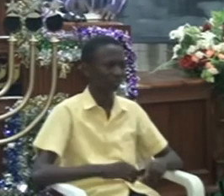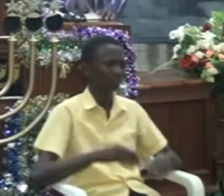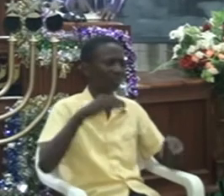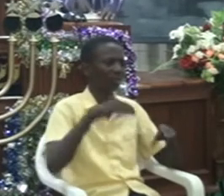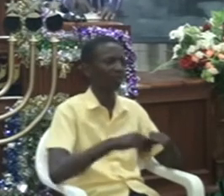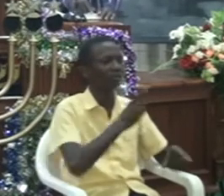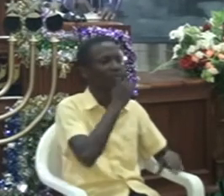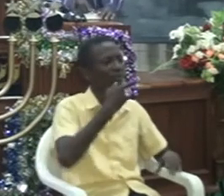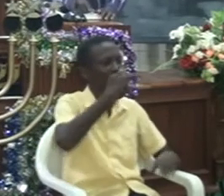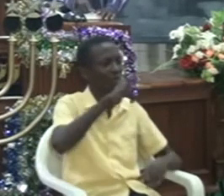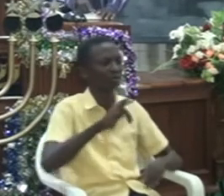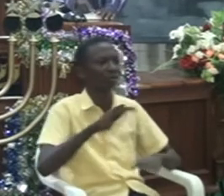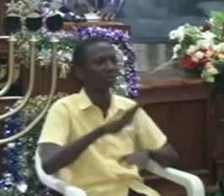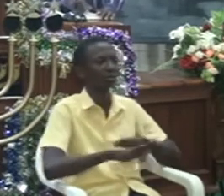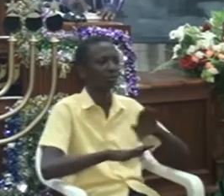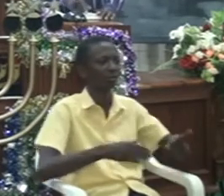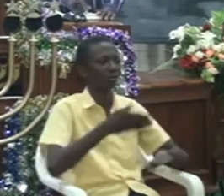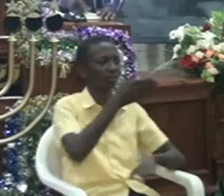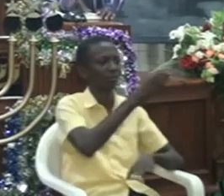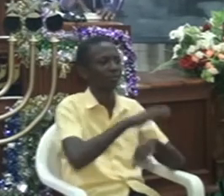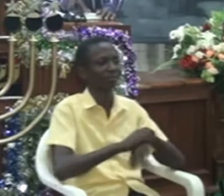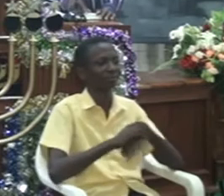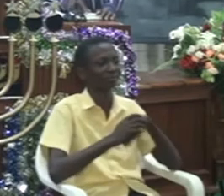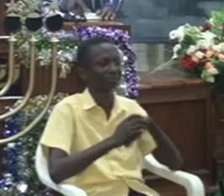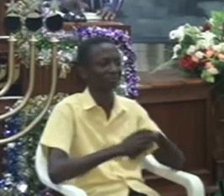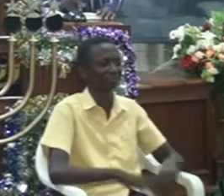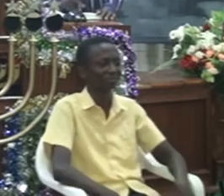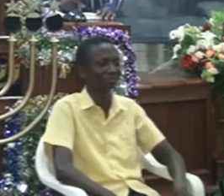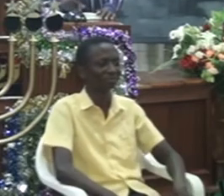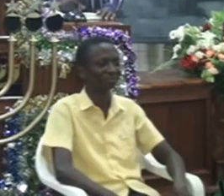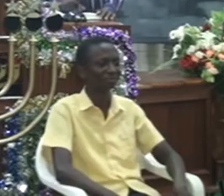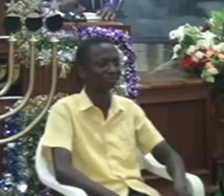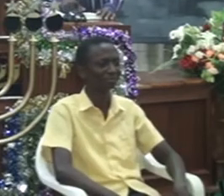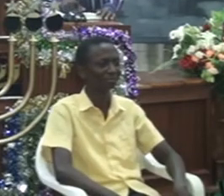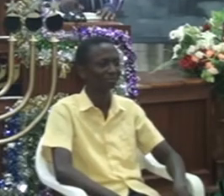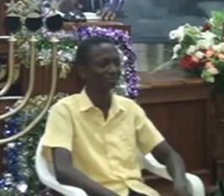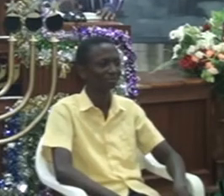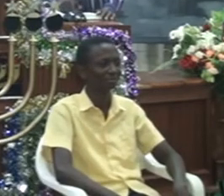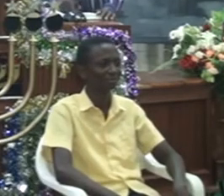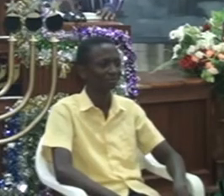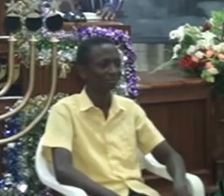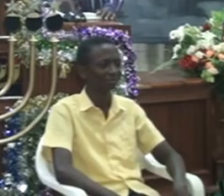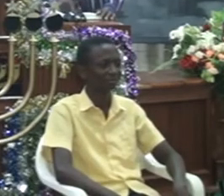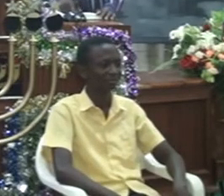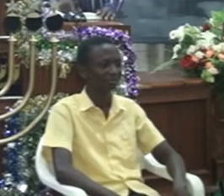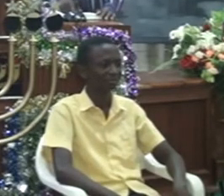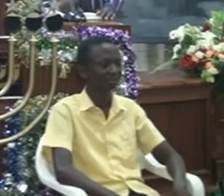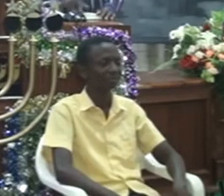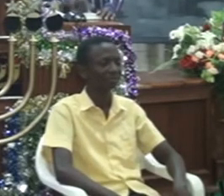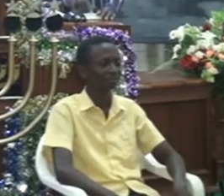marcheront. Alléluia. Simba hatakuwa kule, wala nyama mukali hata panga juu